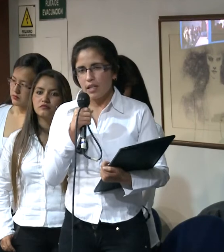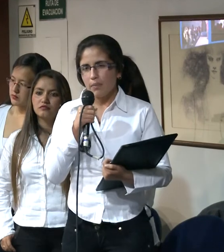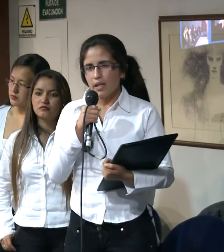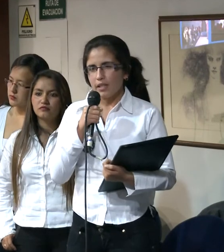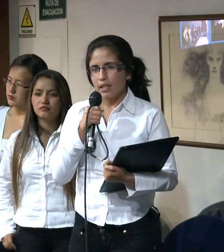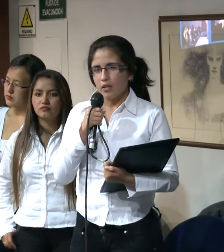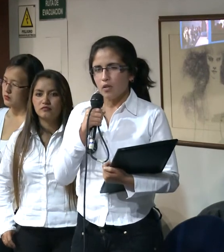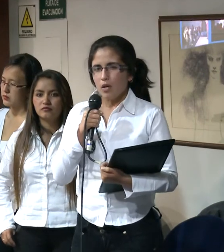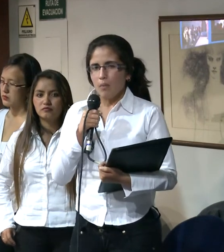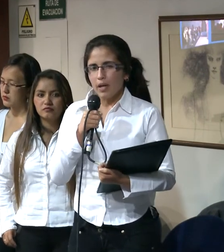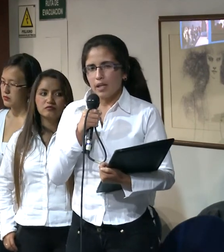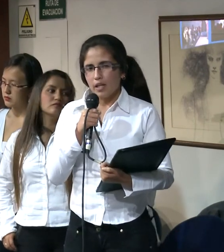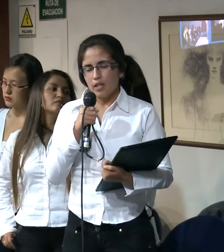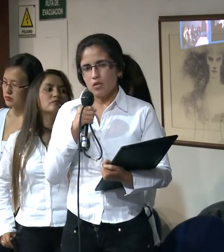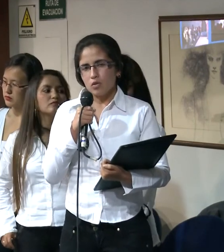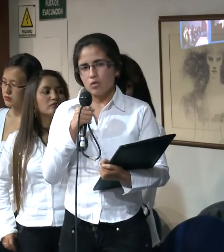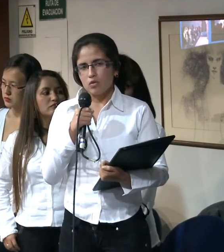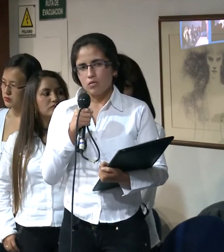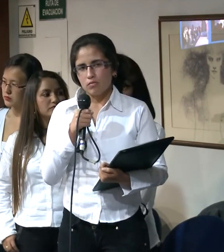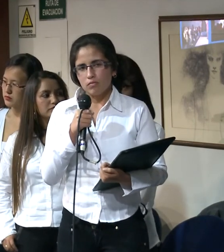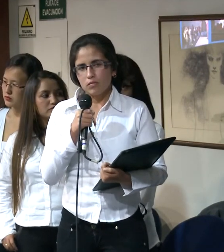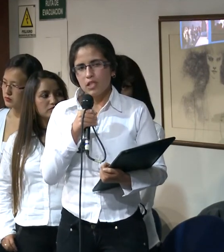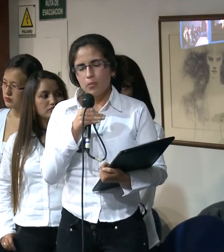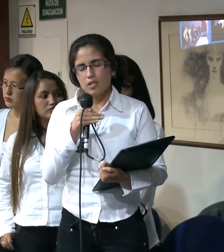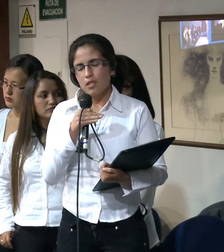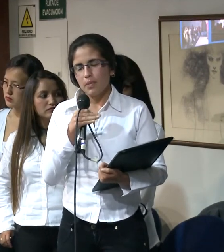inclusiva en el planetario para que ellos